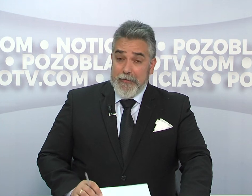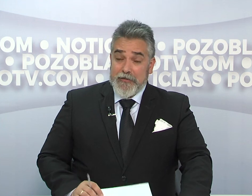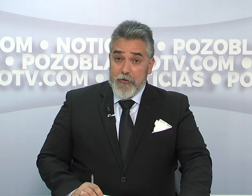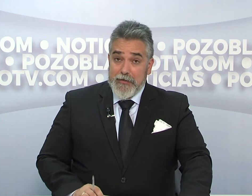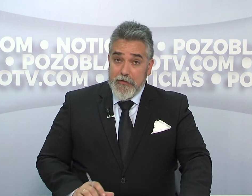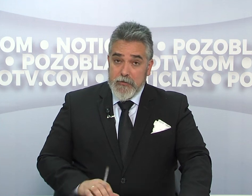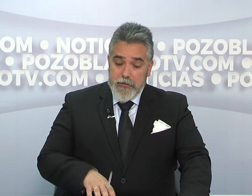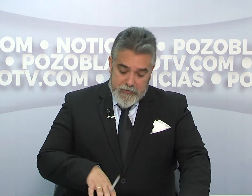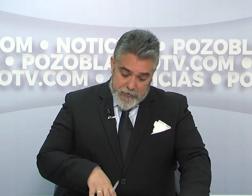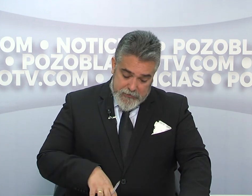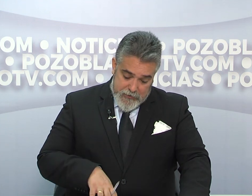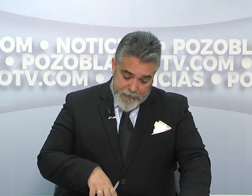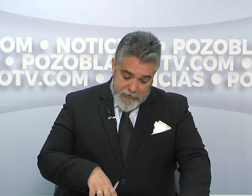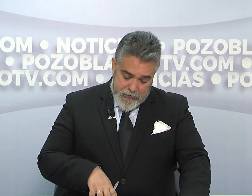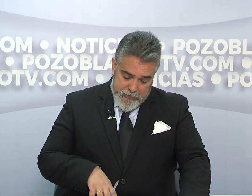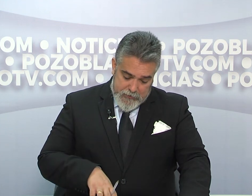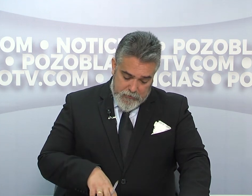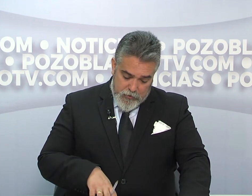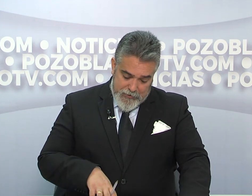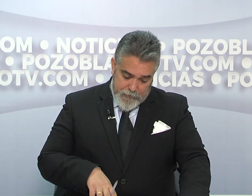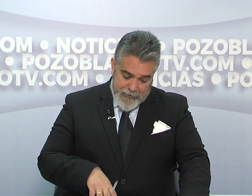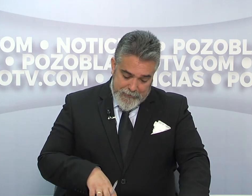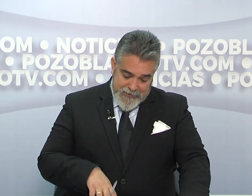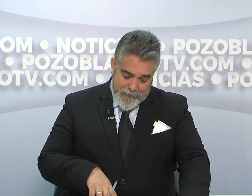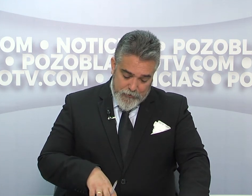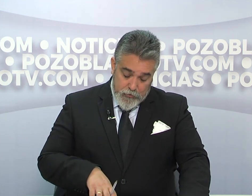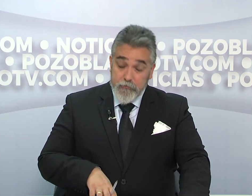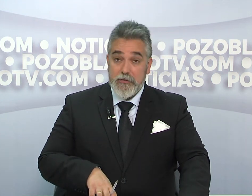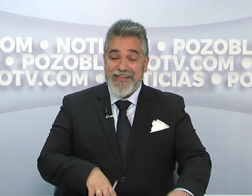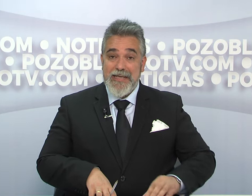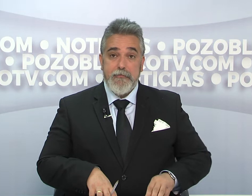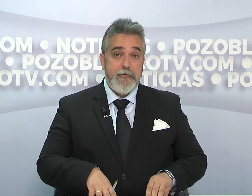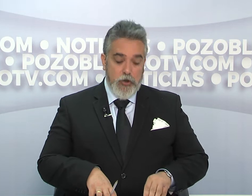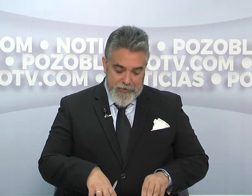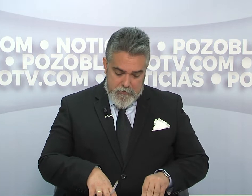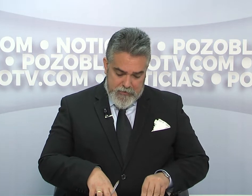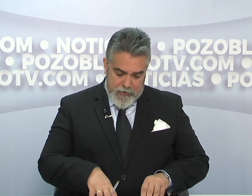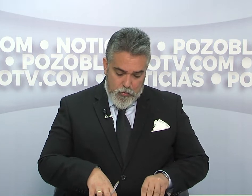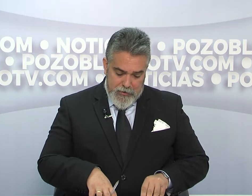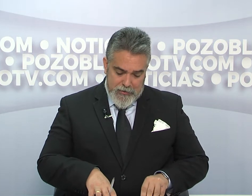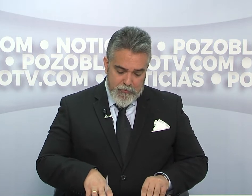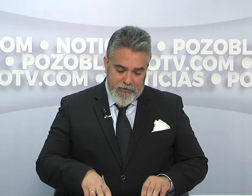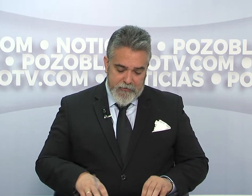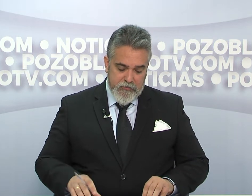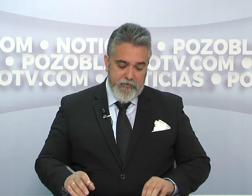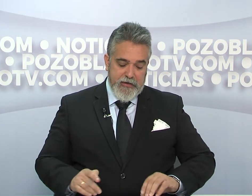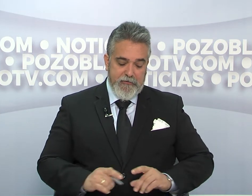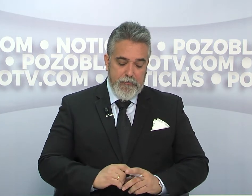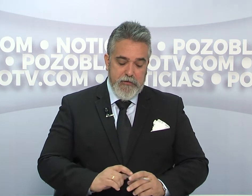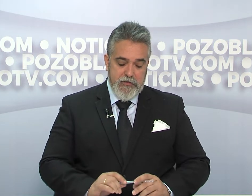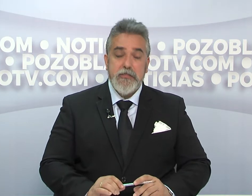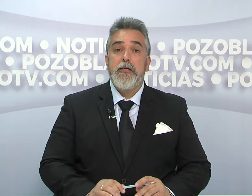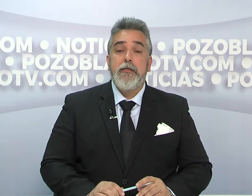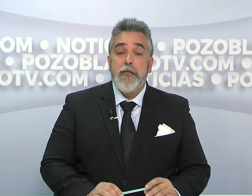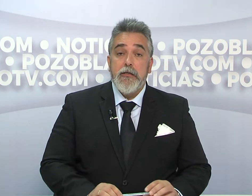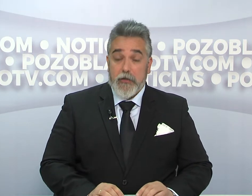la plataforma de personas mayores y dependientes ha convocado para el sábado 10 de noviembre una gran movilización ciudadana de